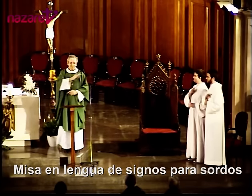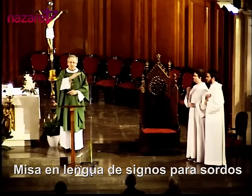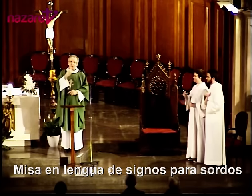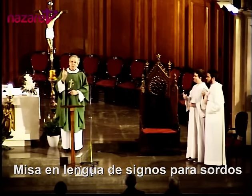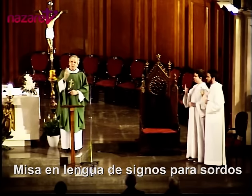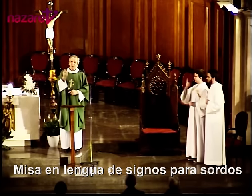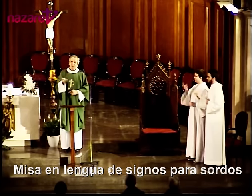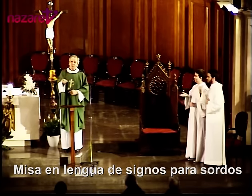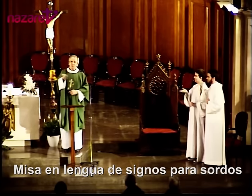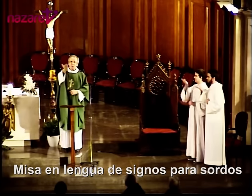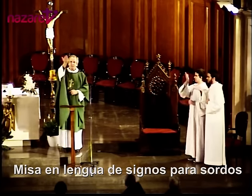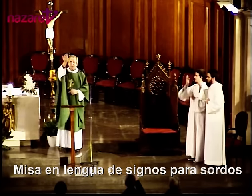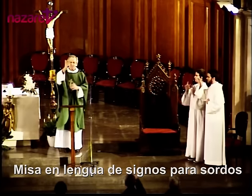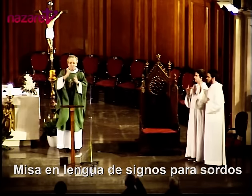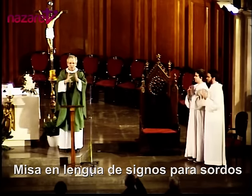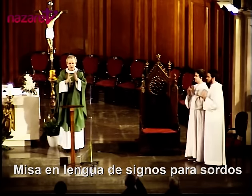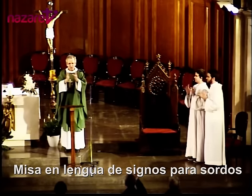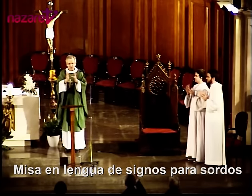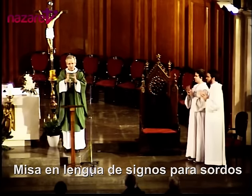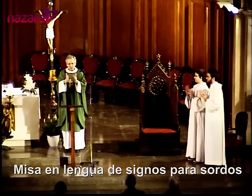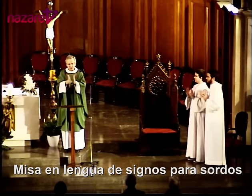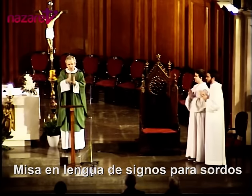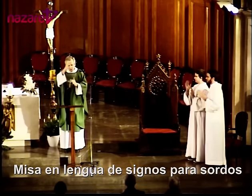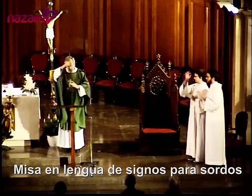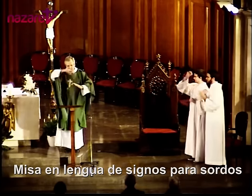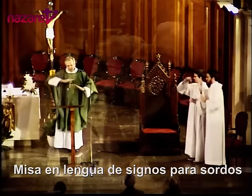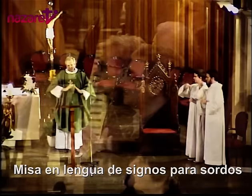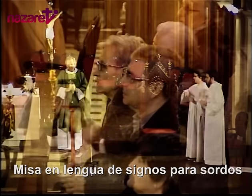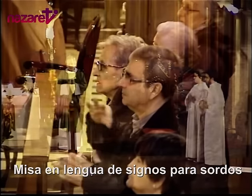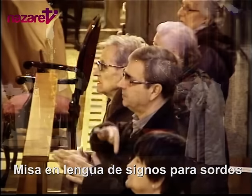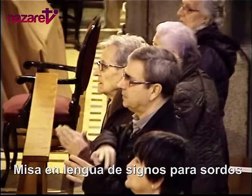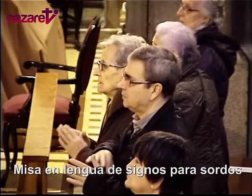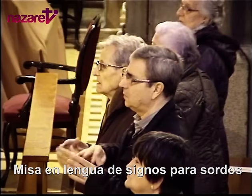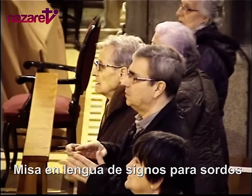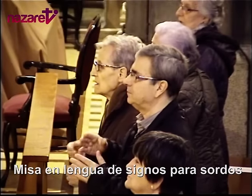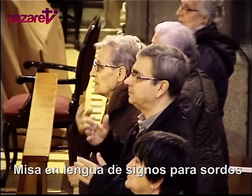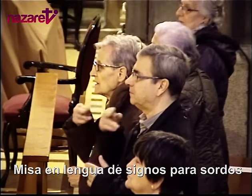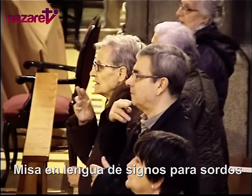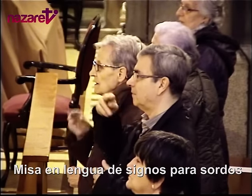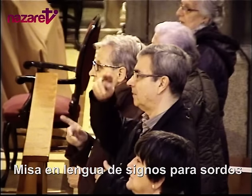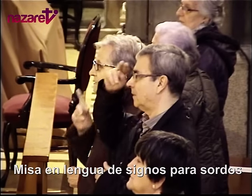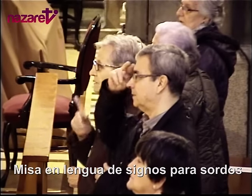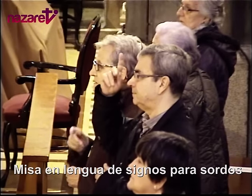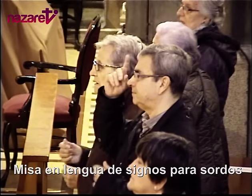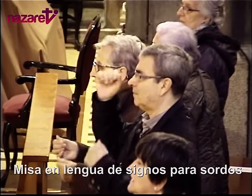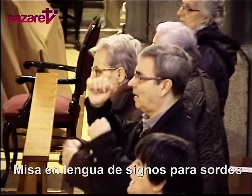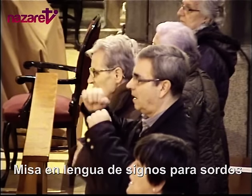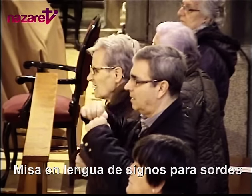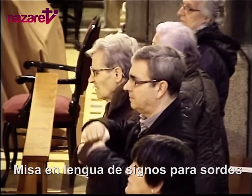Señor, solo tu Altísimo Jesucristo, con el Espíritu Santo, en la gloria de Dios Padre.